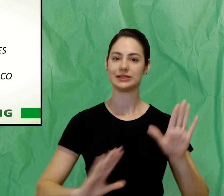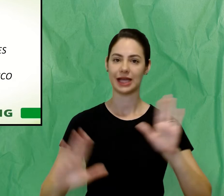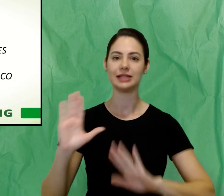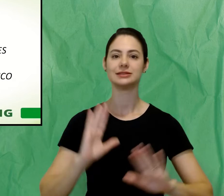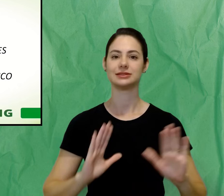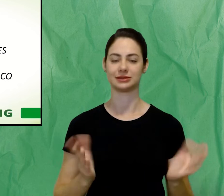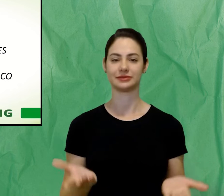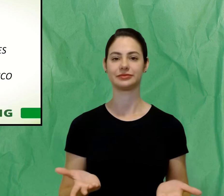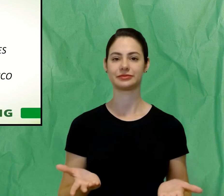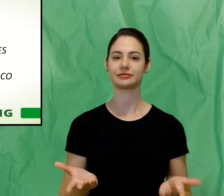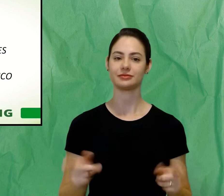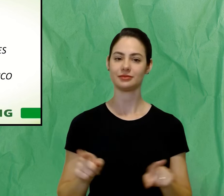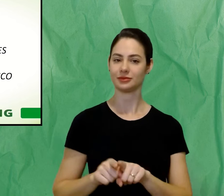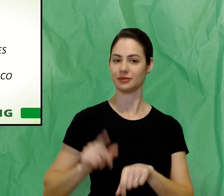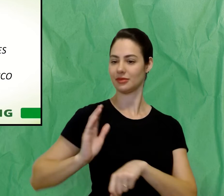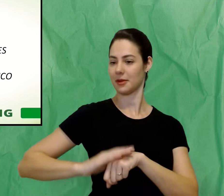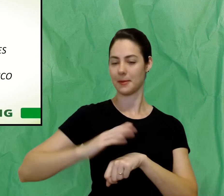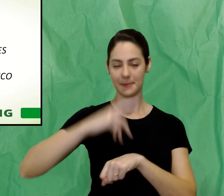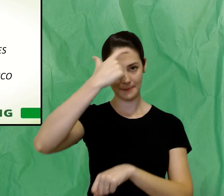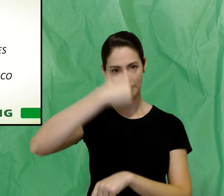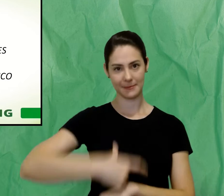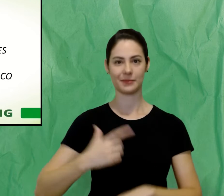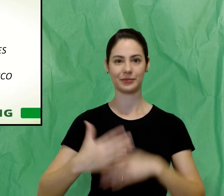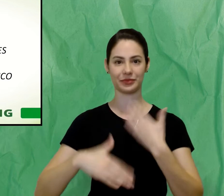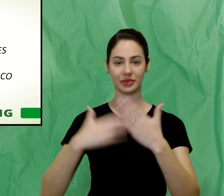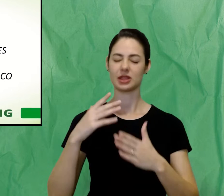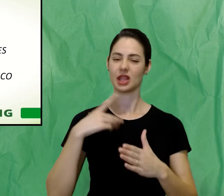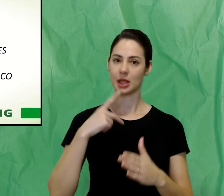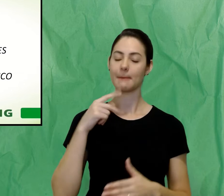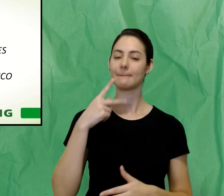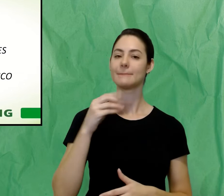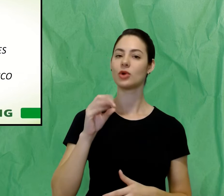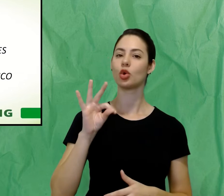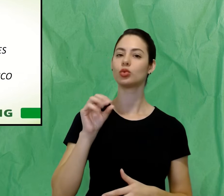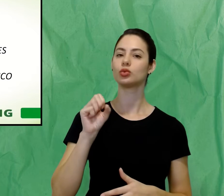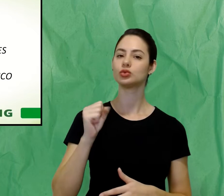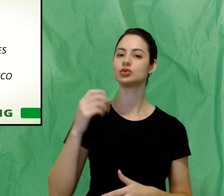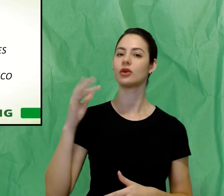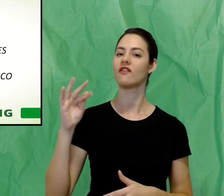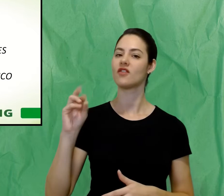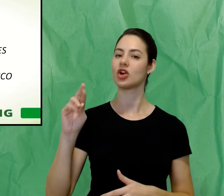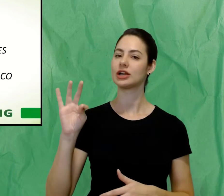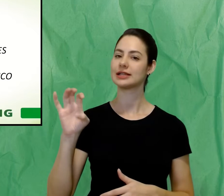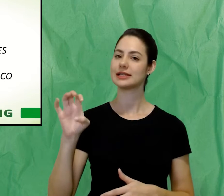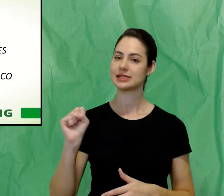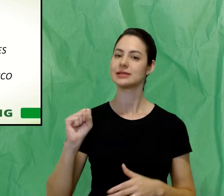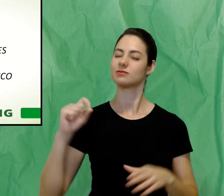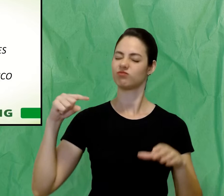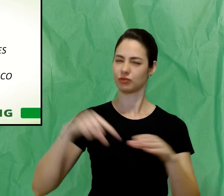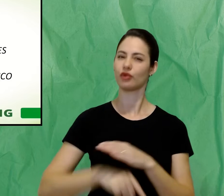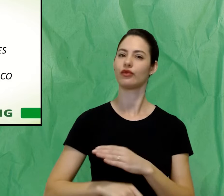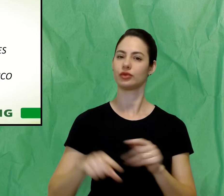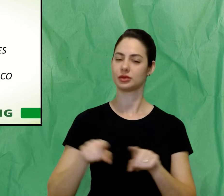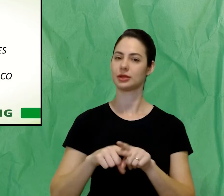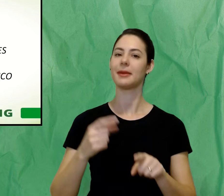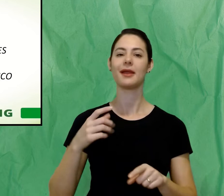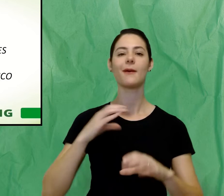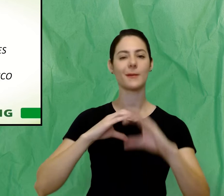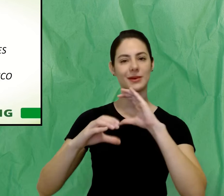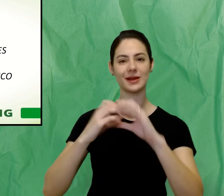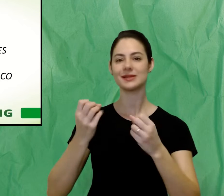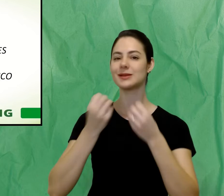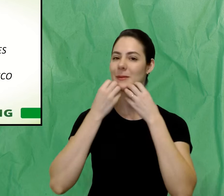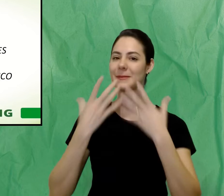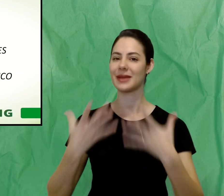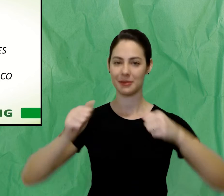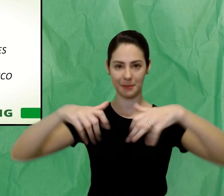outros aspectos. Mas, para se autopromover, explore seus pontos fortes, se comunique bem em público, que você vai